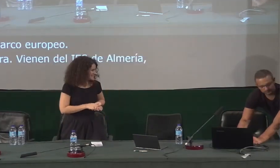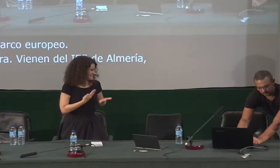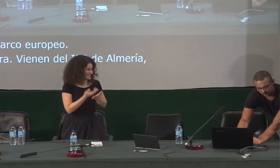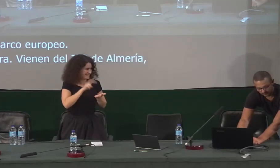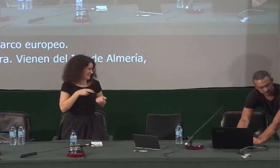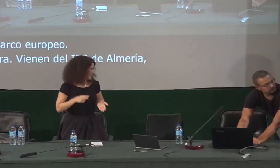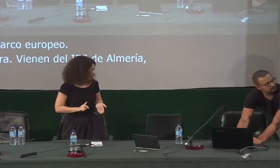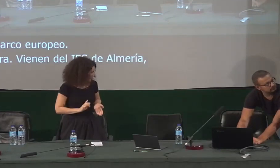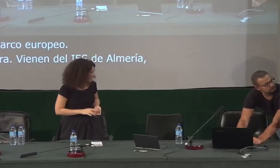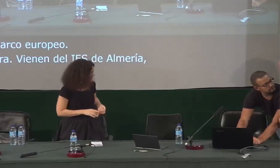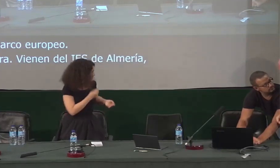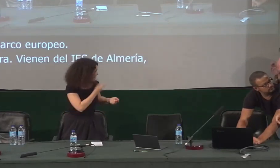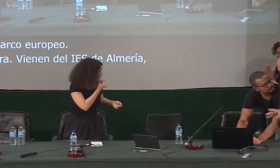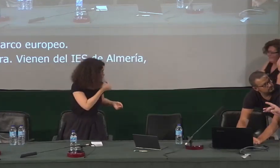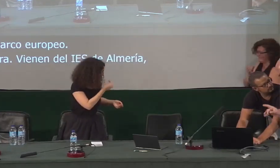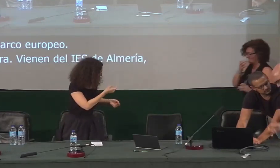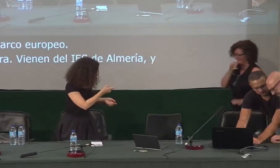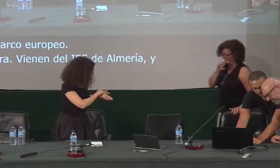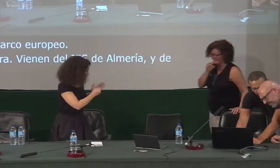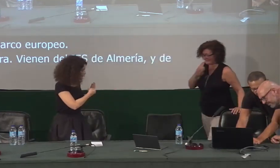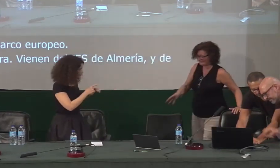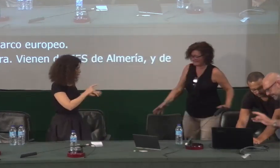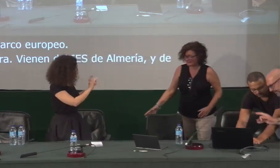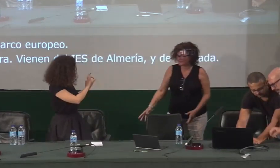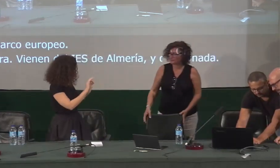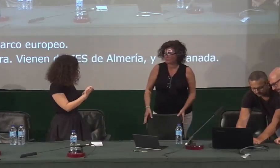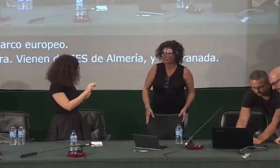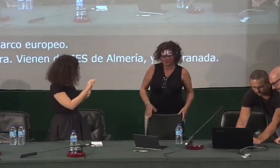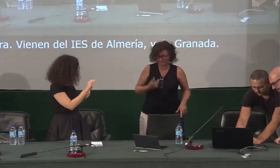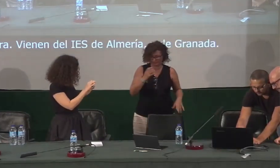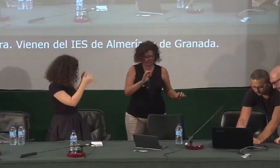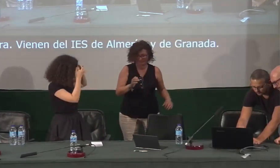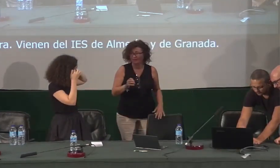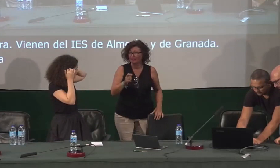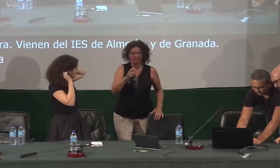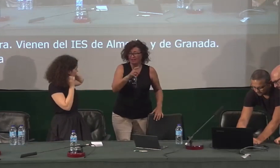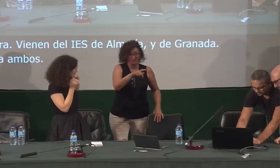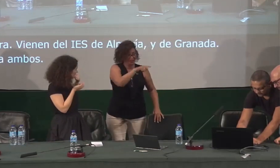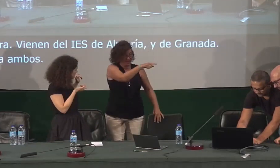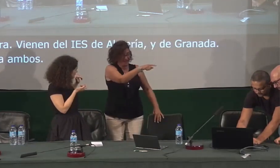el Aladra de Almería. Buenas tardes a ambos.